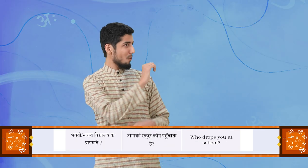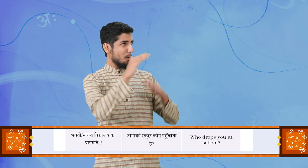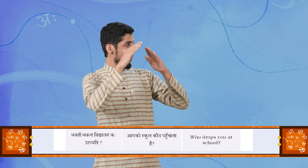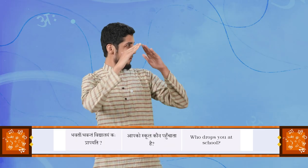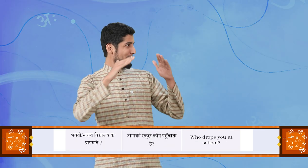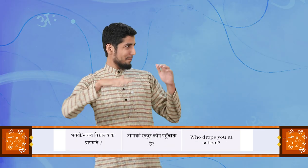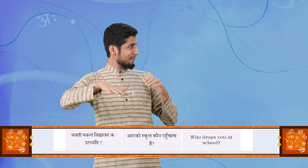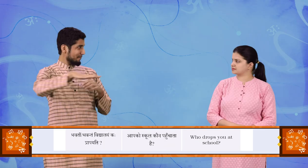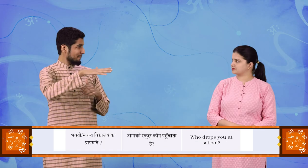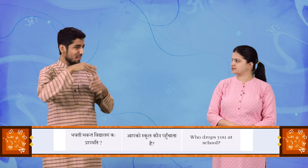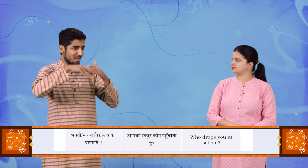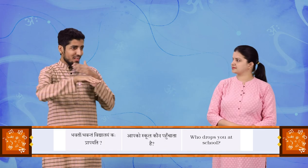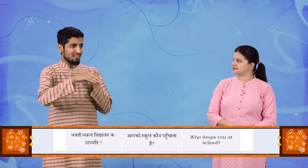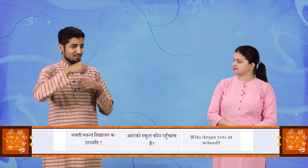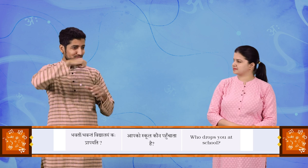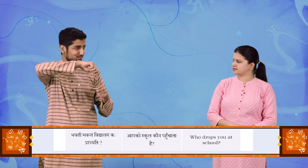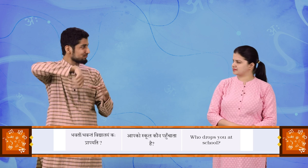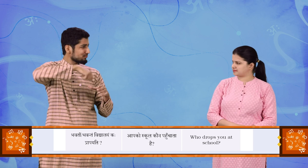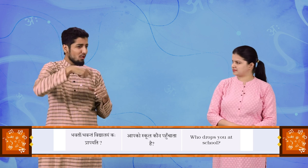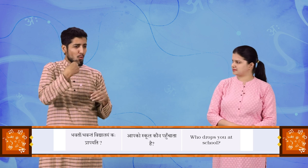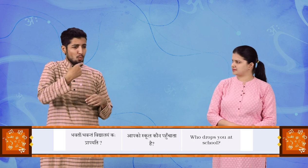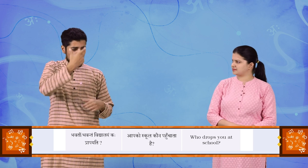विद्यालय एवं का प्रयत्न न